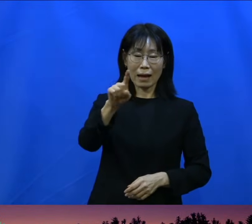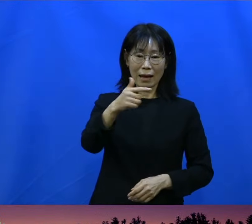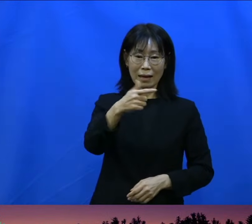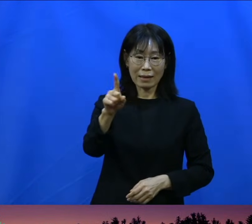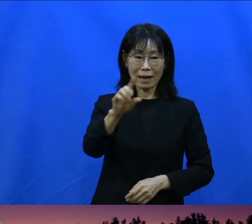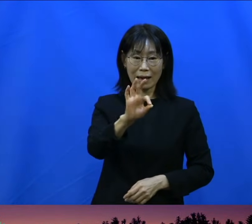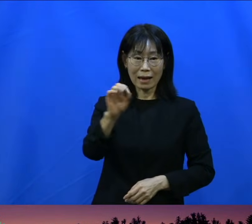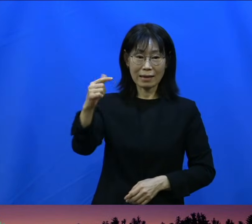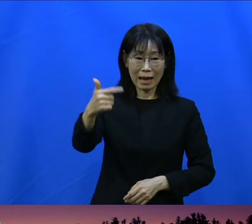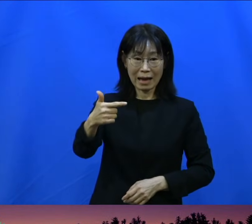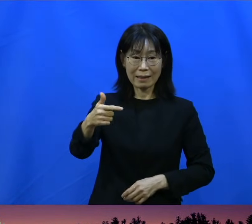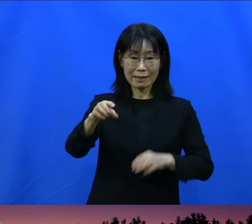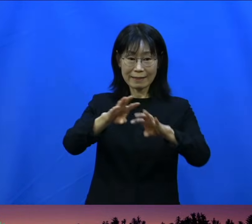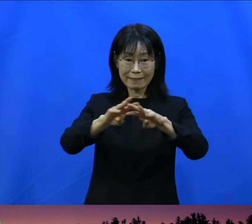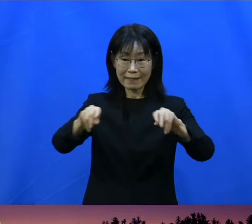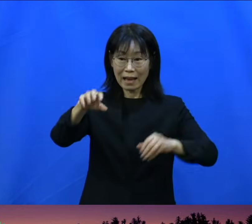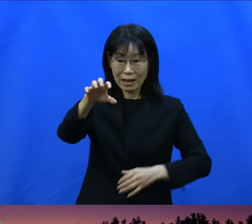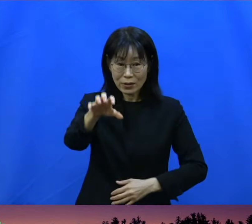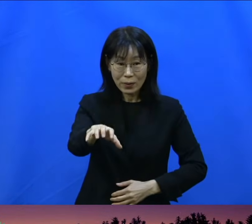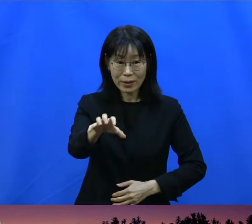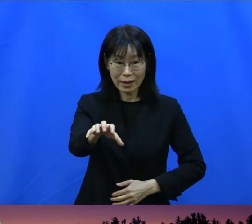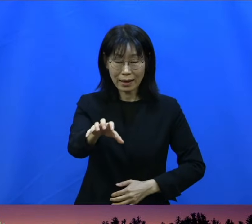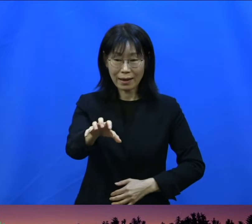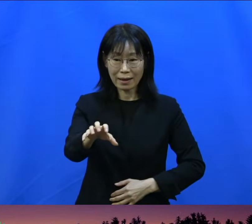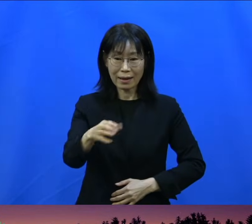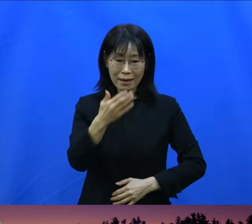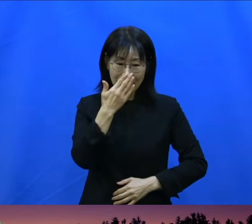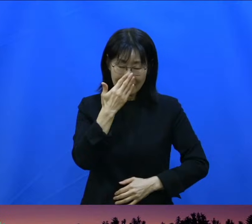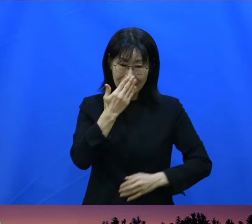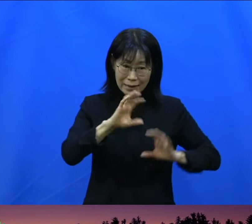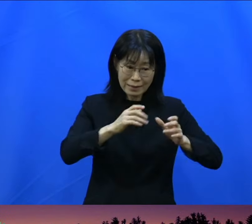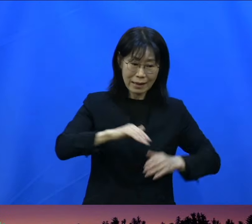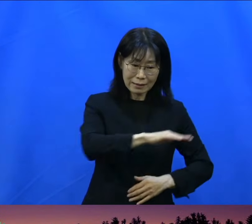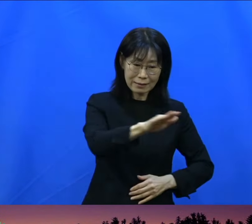왜냐하면 그들로부터 거룩이 훼손되는, 오염되니까.